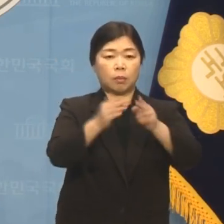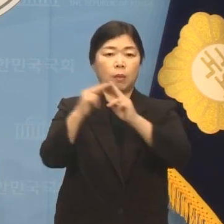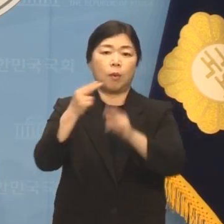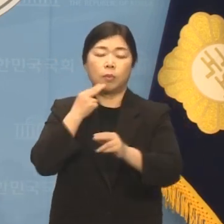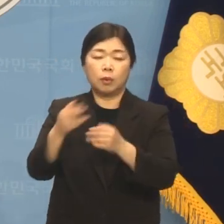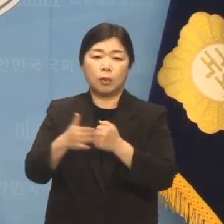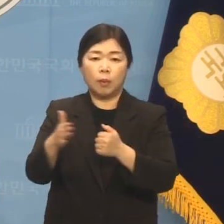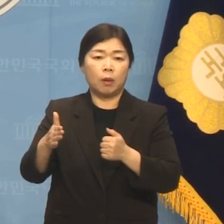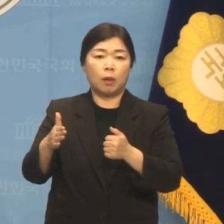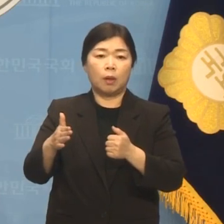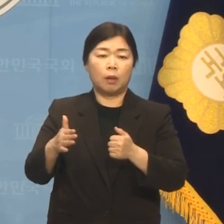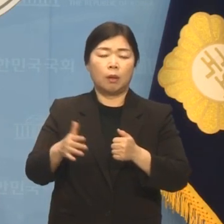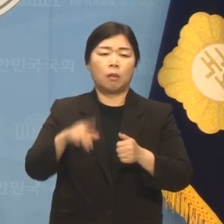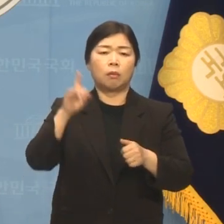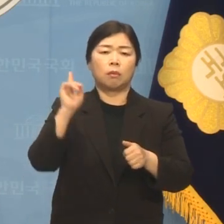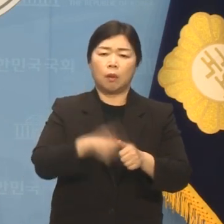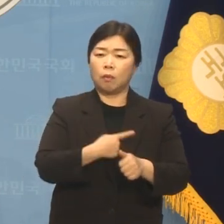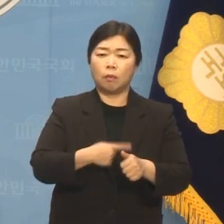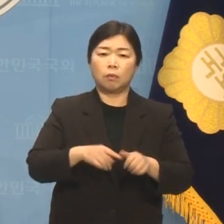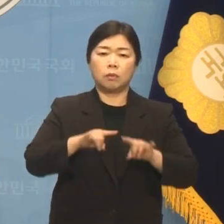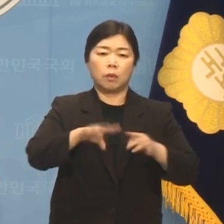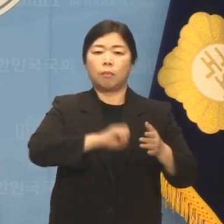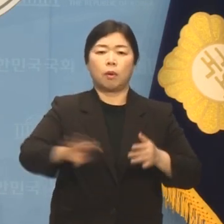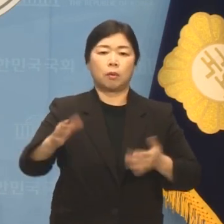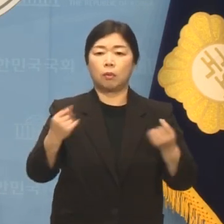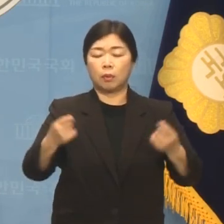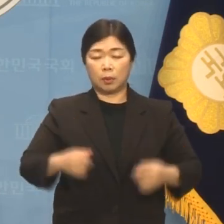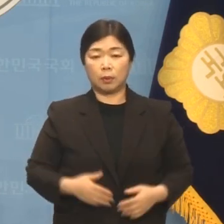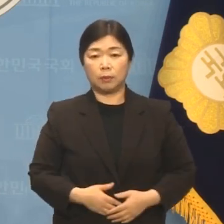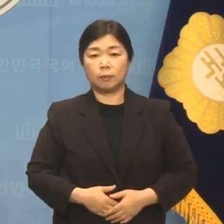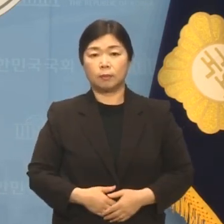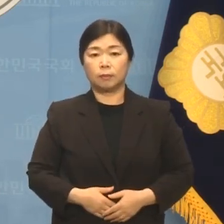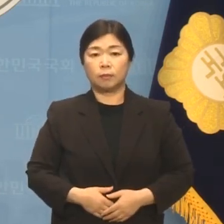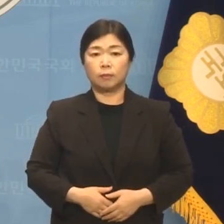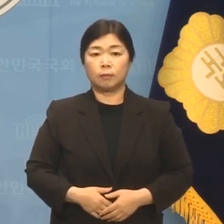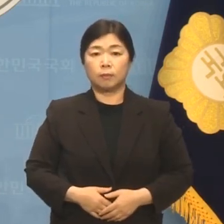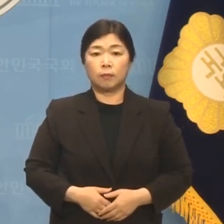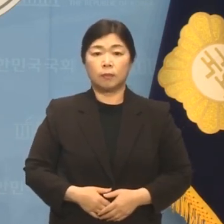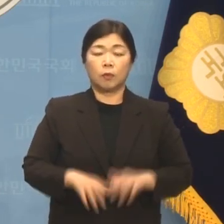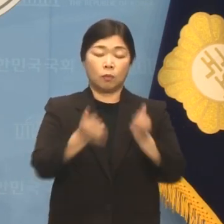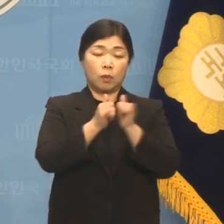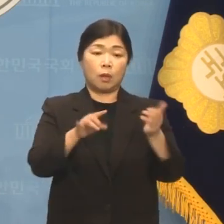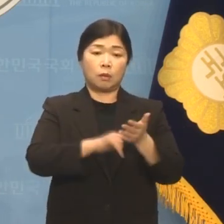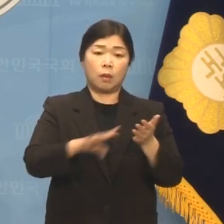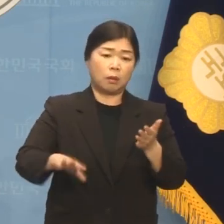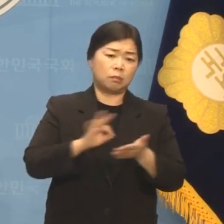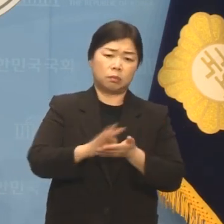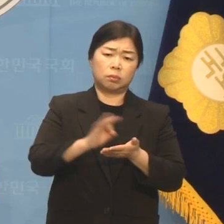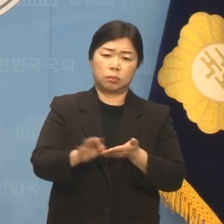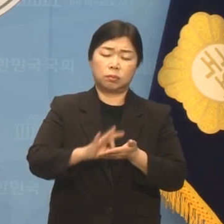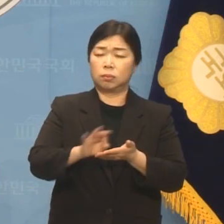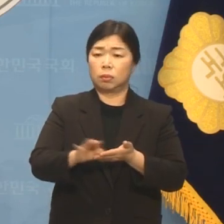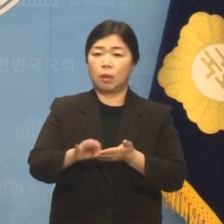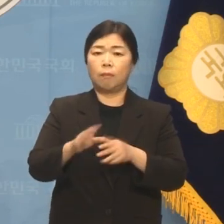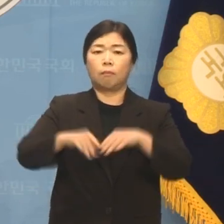아파트만 대량으로 지어놓고 화장실도 하나 없는 꼴입니다. 국민들의 혈세가 줄줄 새고 있는 겁니다.